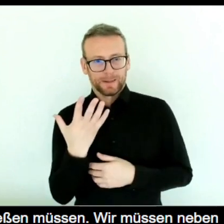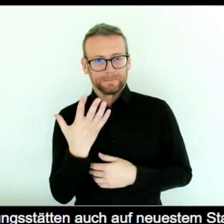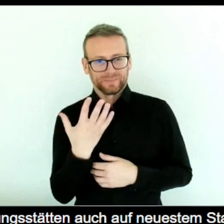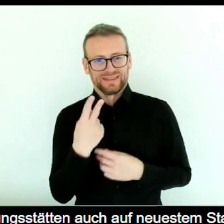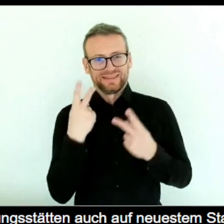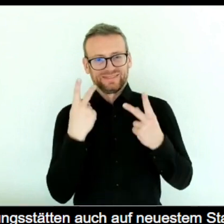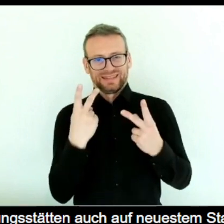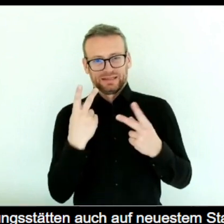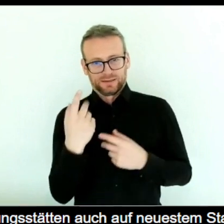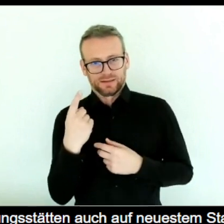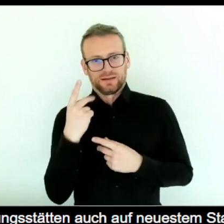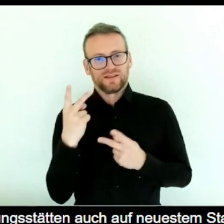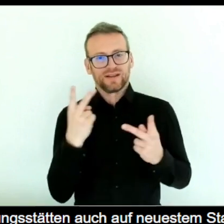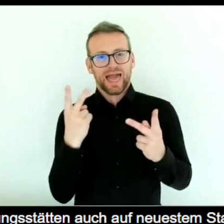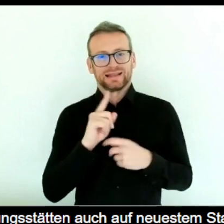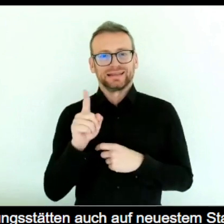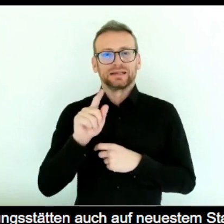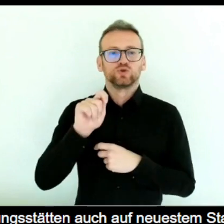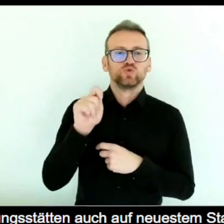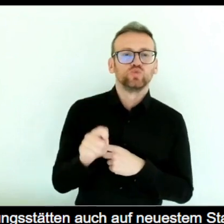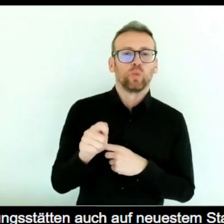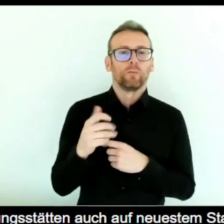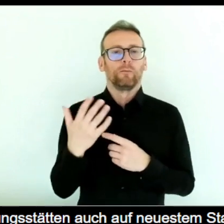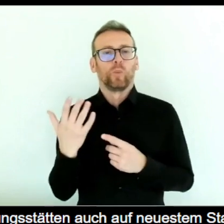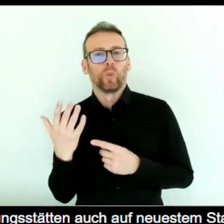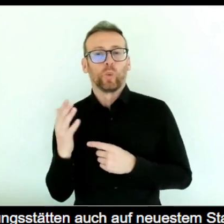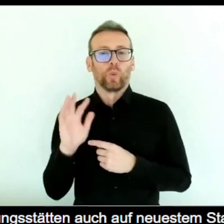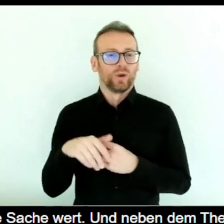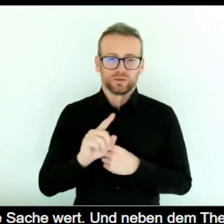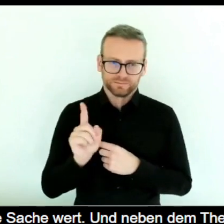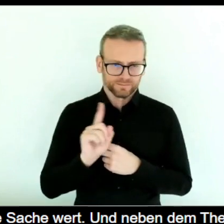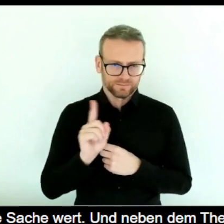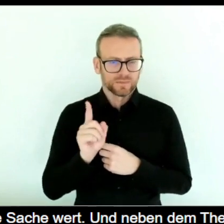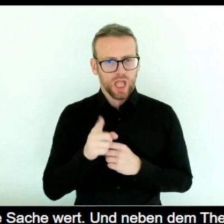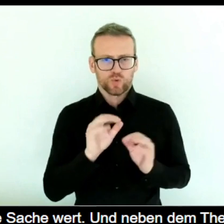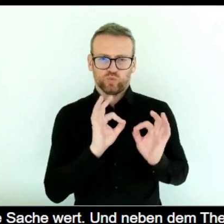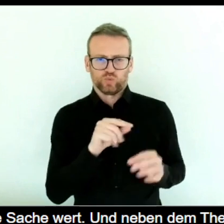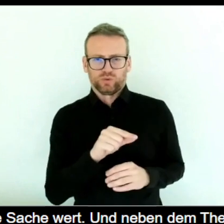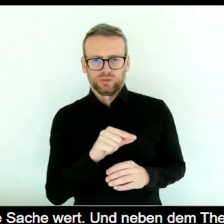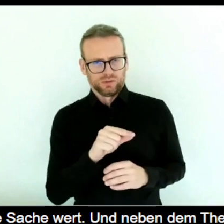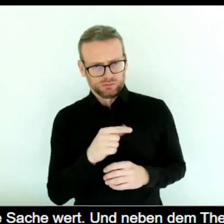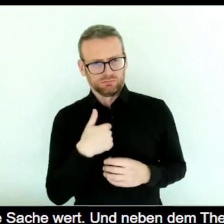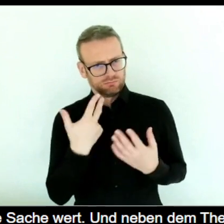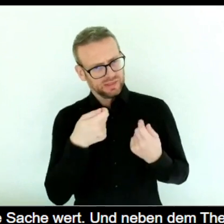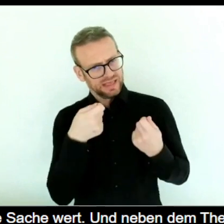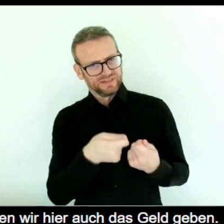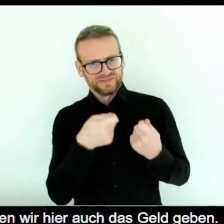Vielen Dank. Und zum Abschluss, Bauminister Bernreiter, bitteschön. Ja, sehr geehrte Damen und Herren, liebe Kollegen.